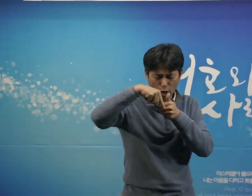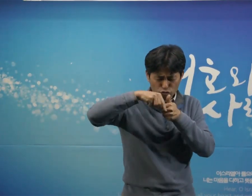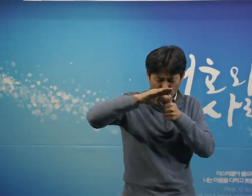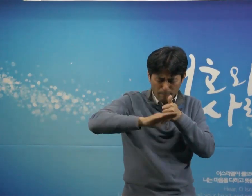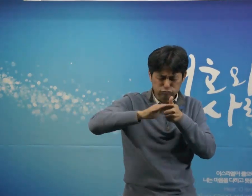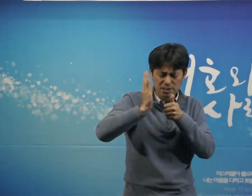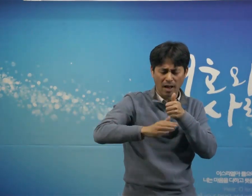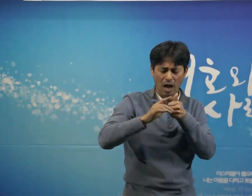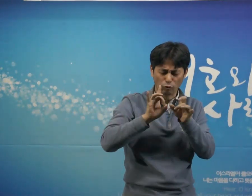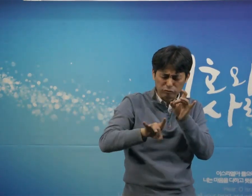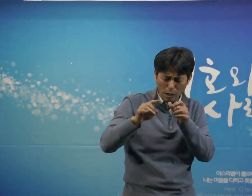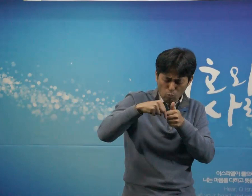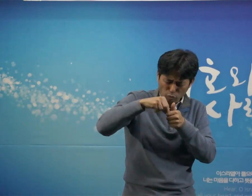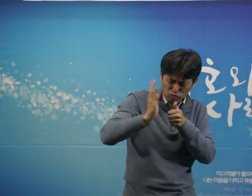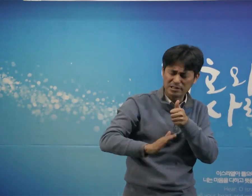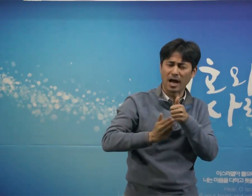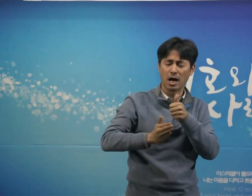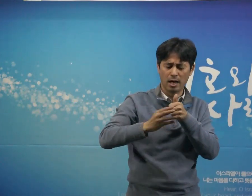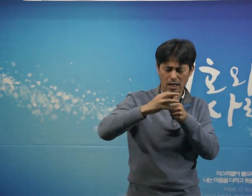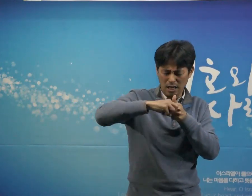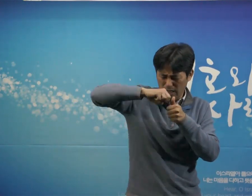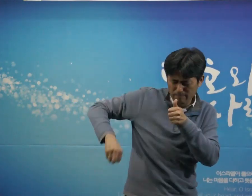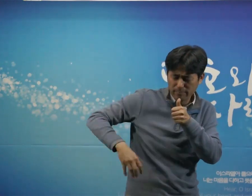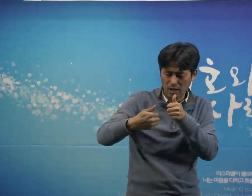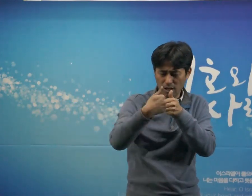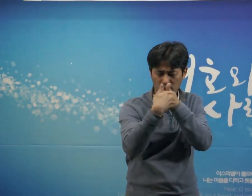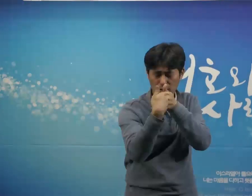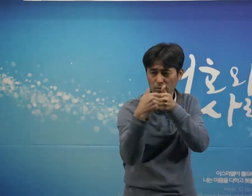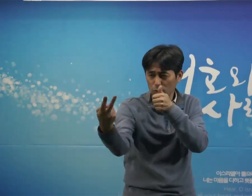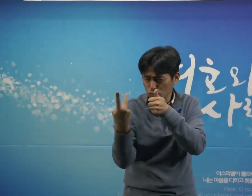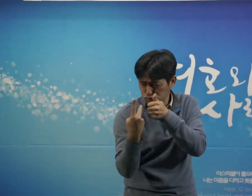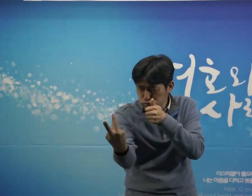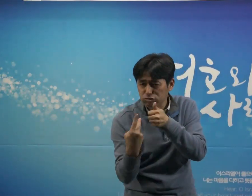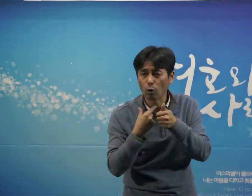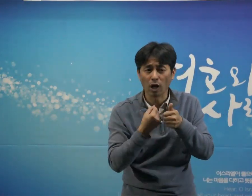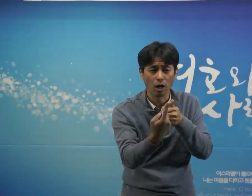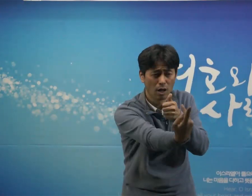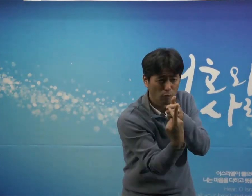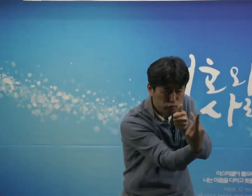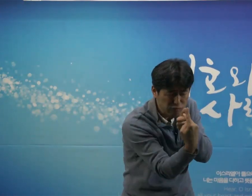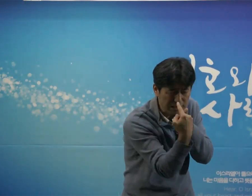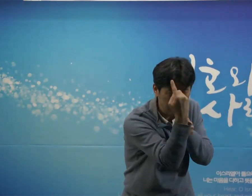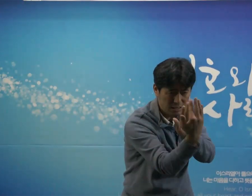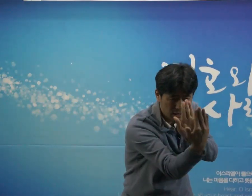물건도 어떤 것도 두지 말고 어떤 우상도 두지 말고 하나님과 나